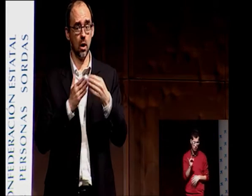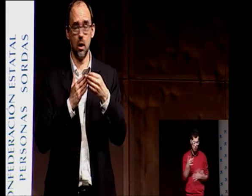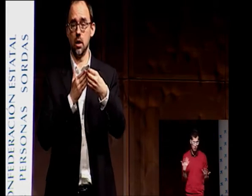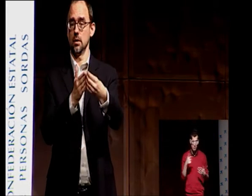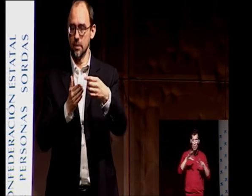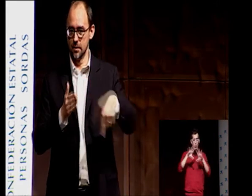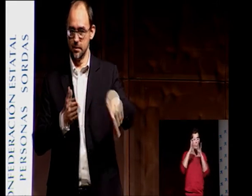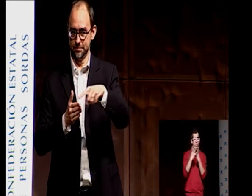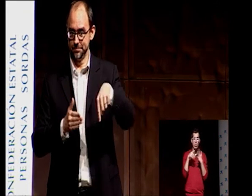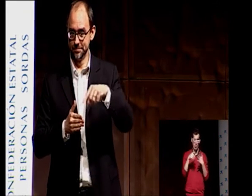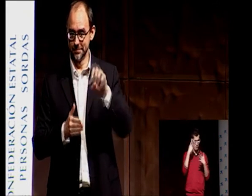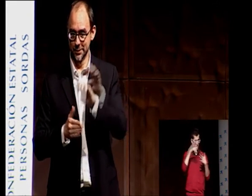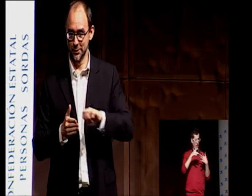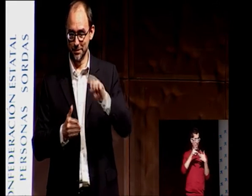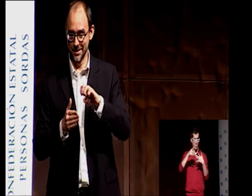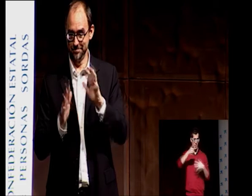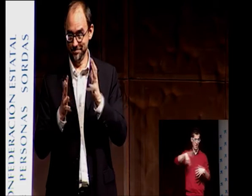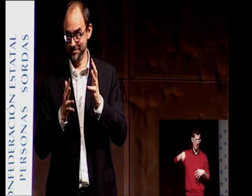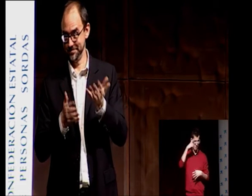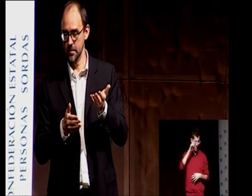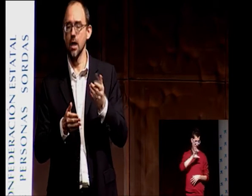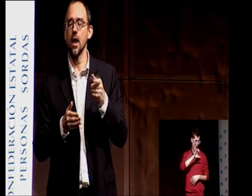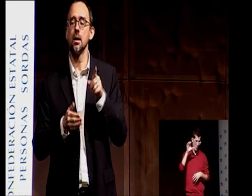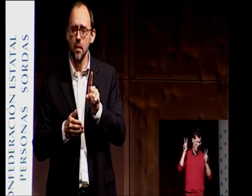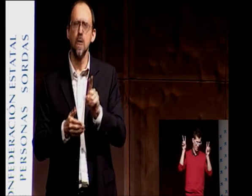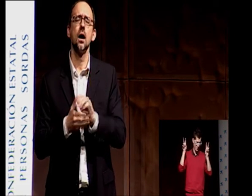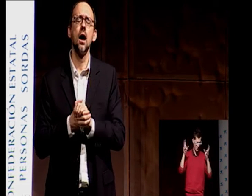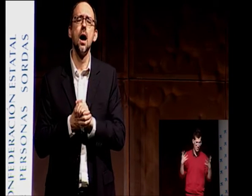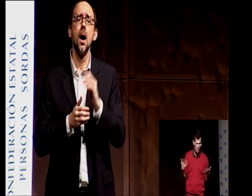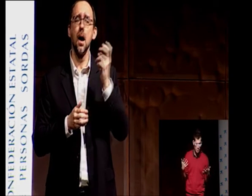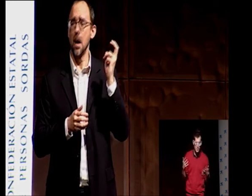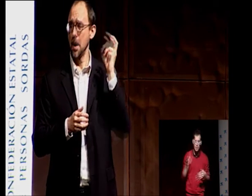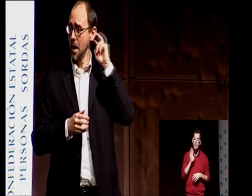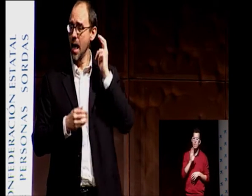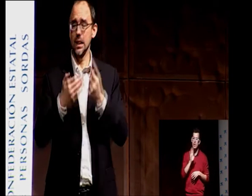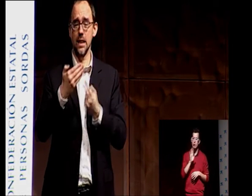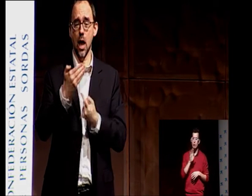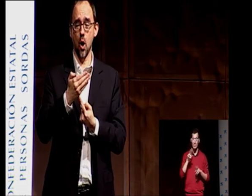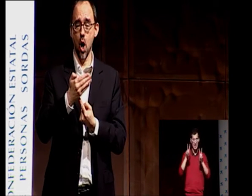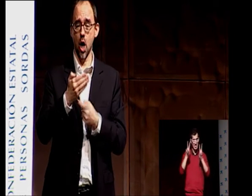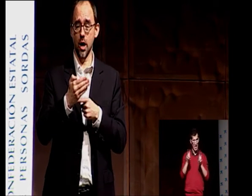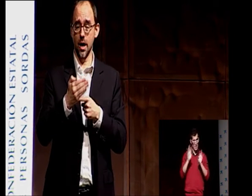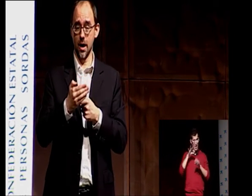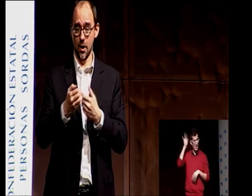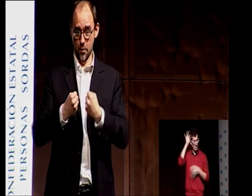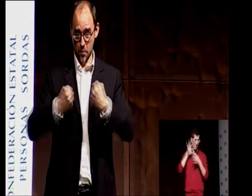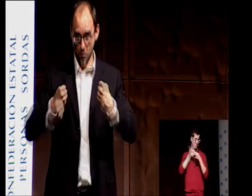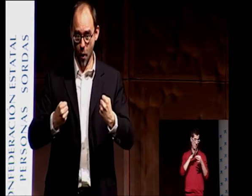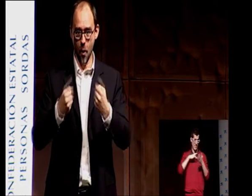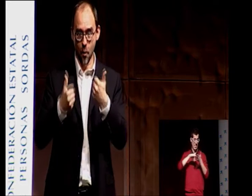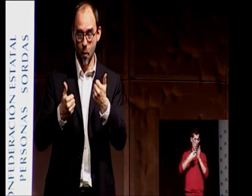Es verdad que el implante coclear se ha extendido y sobre todo en Europa más que en otros